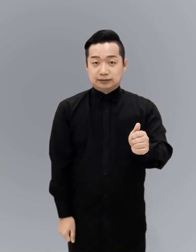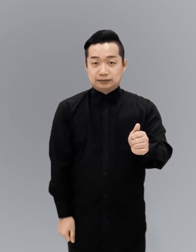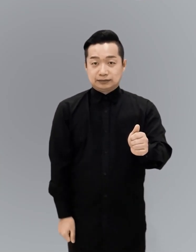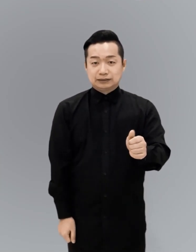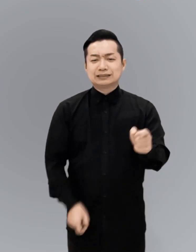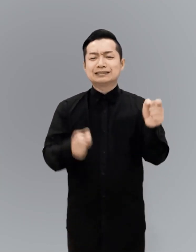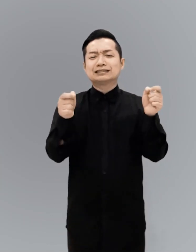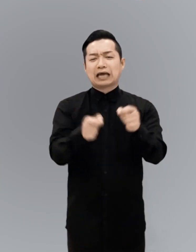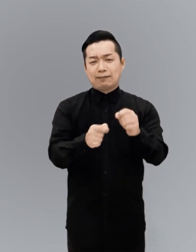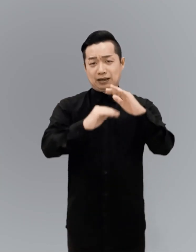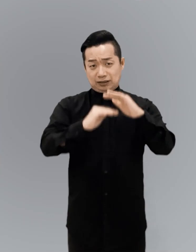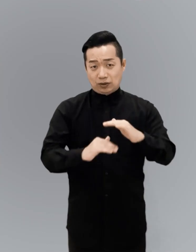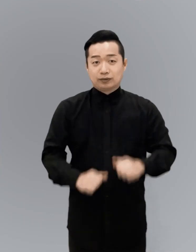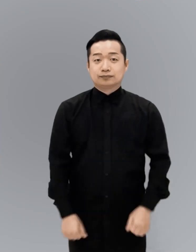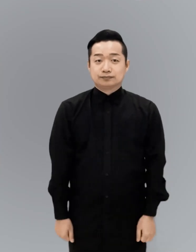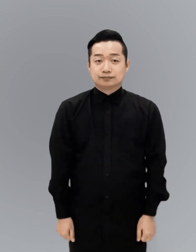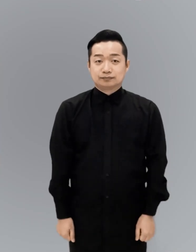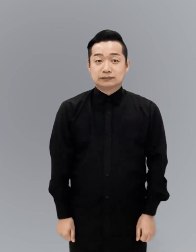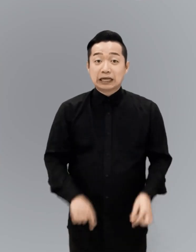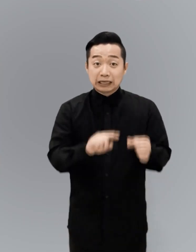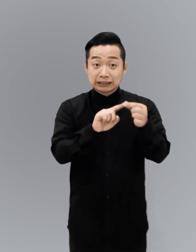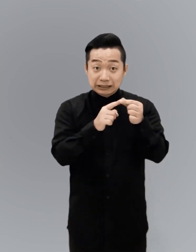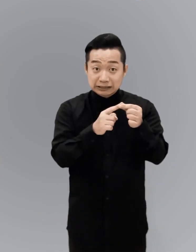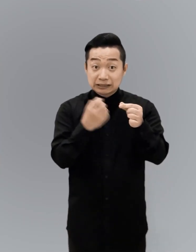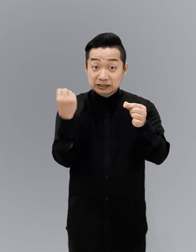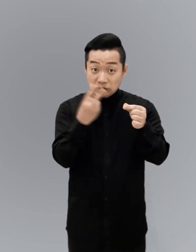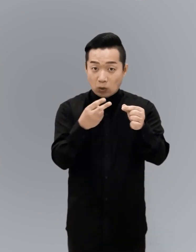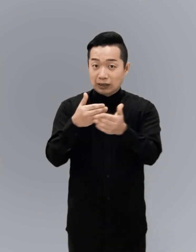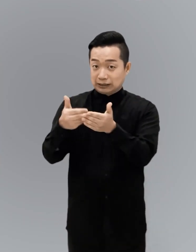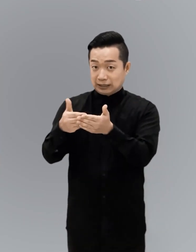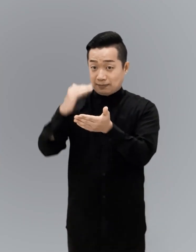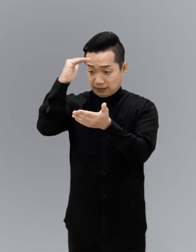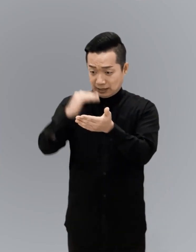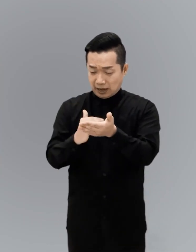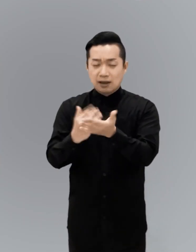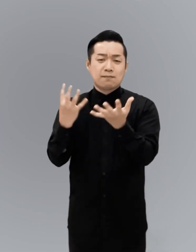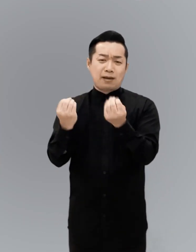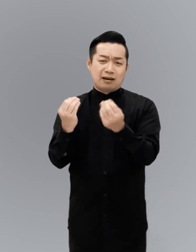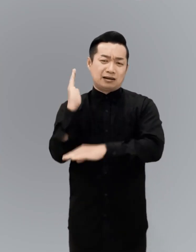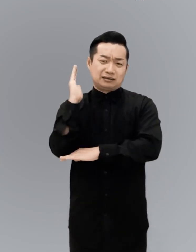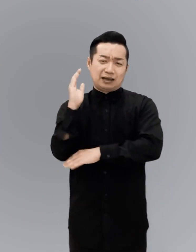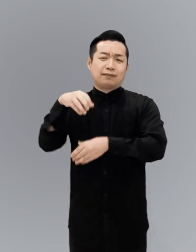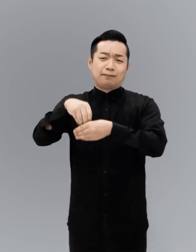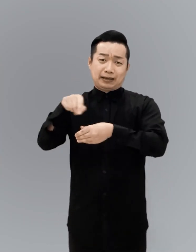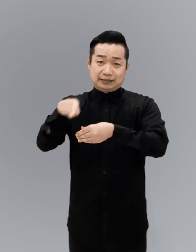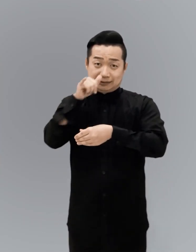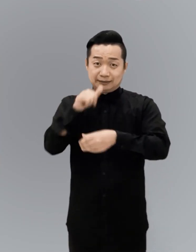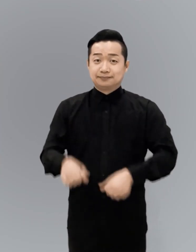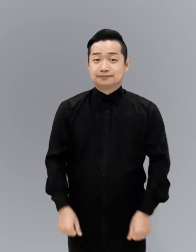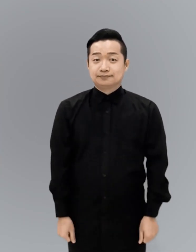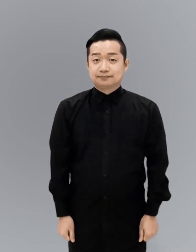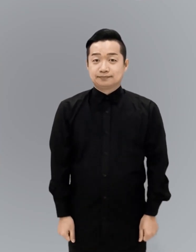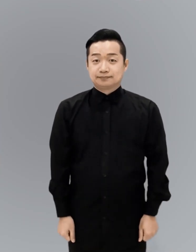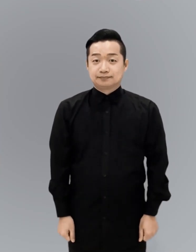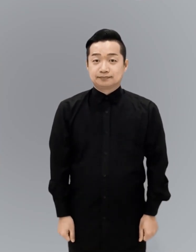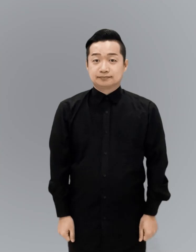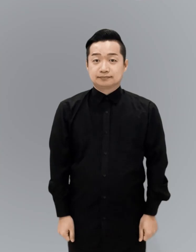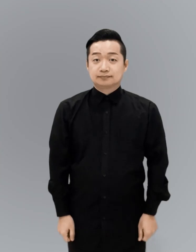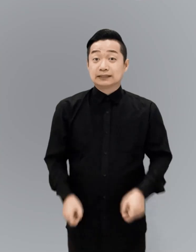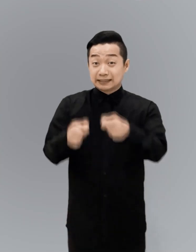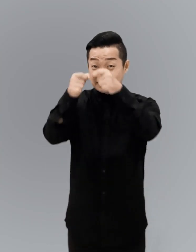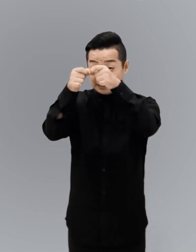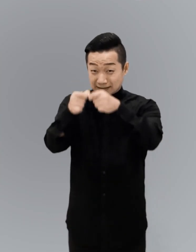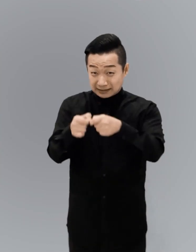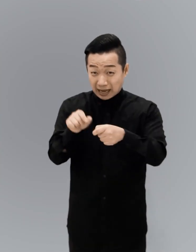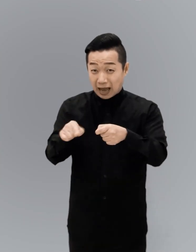좋겠어요. 그 짧은 글이지만 그 글 말고 그림에 되게 많은 이야기들이 있습니다.